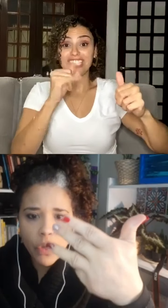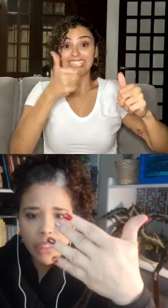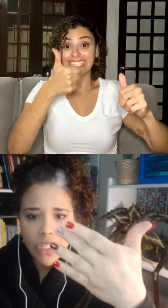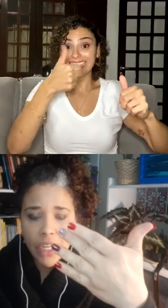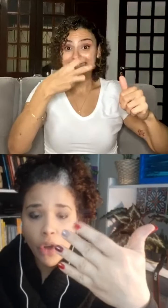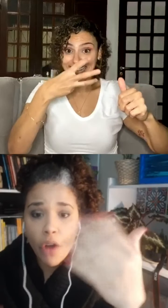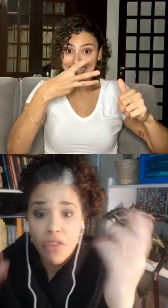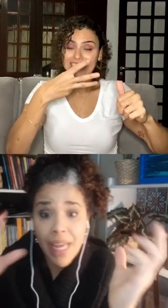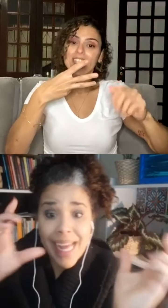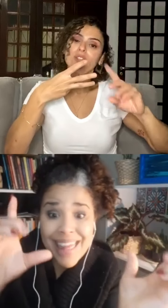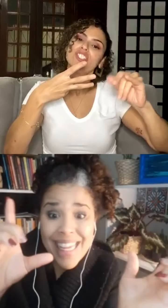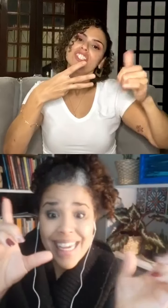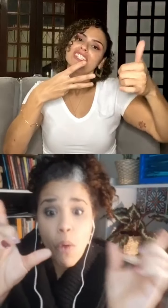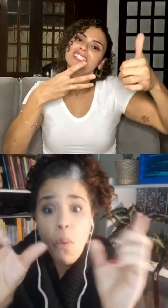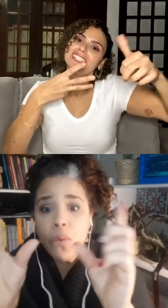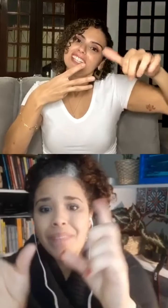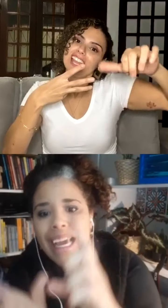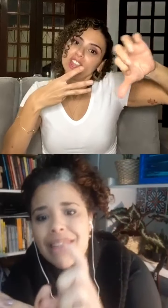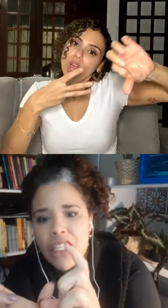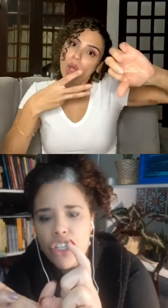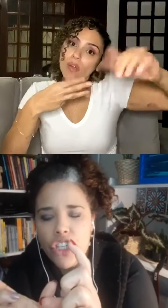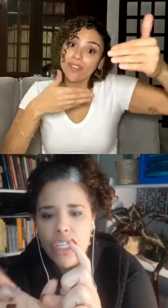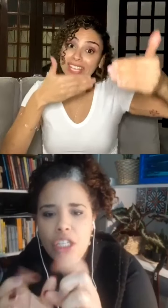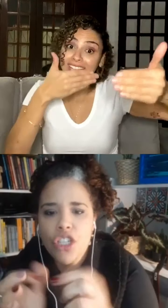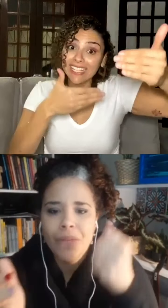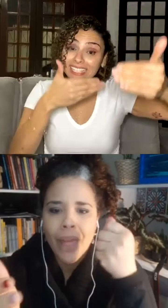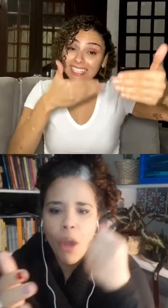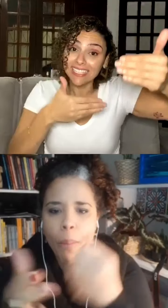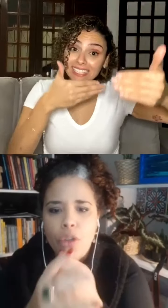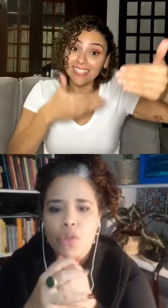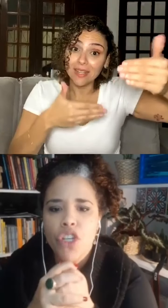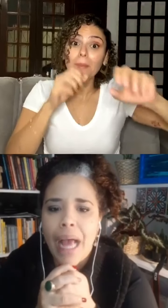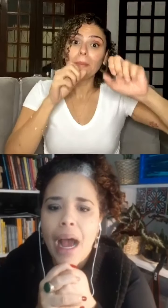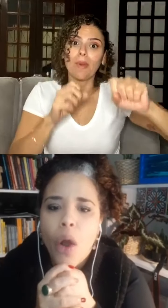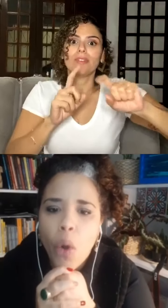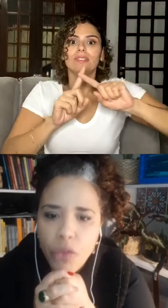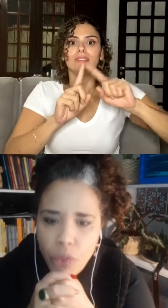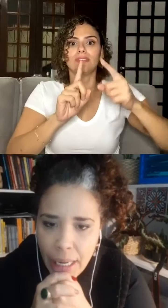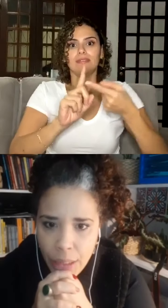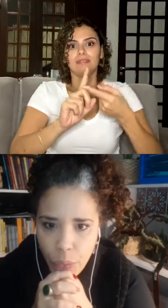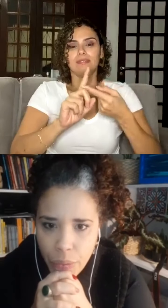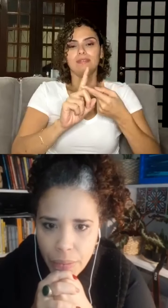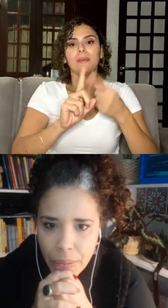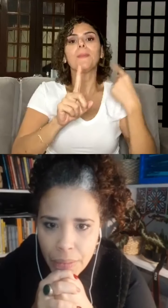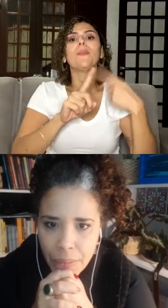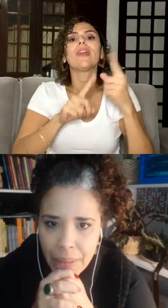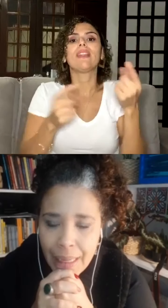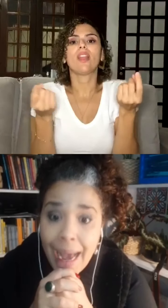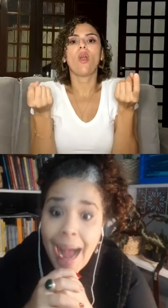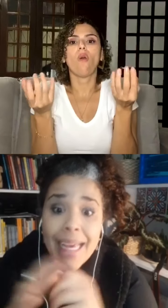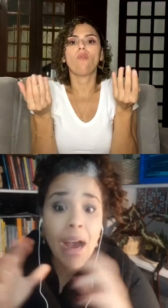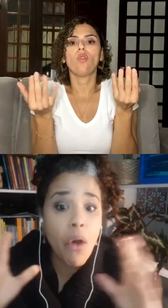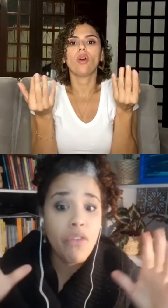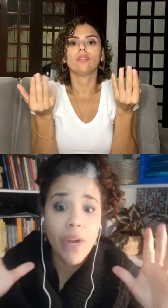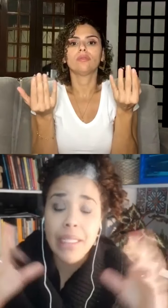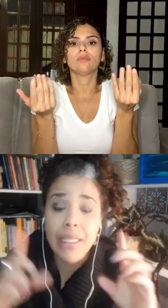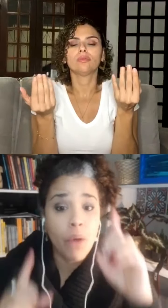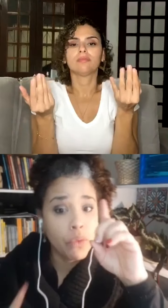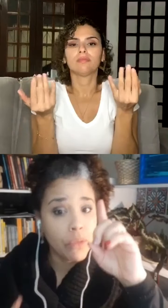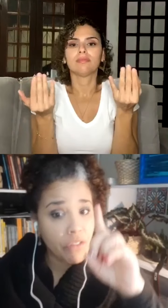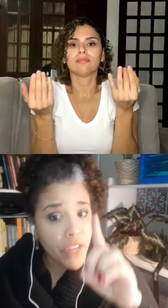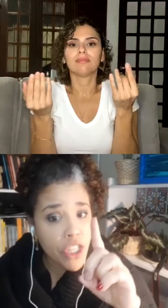18 e 19, em algum desses dias eu posso estar ovulando. Aí a